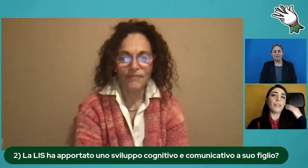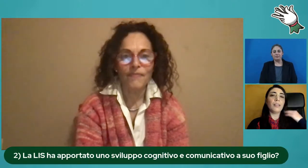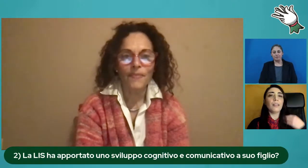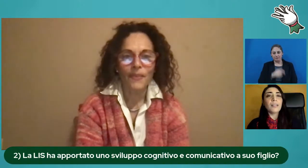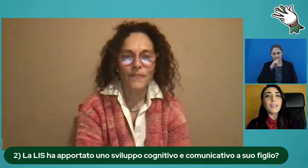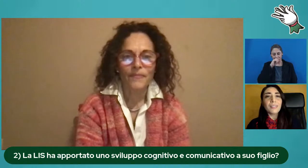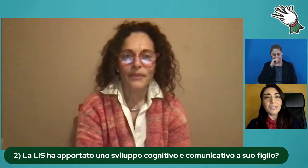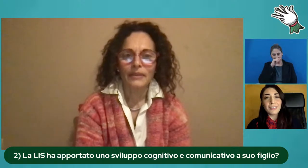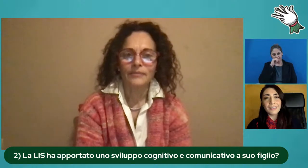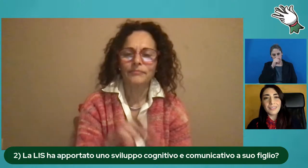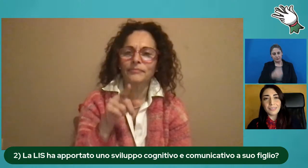domanda.